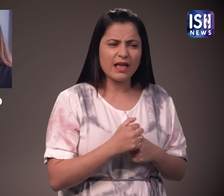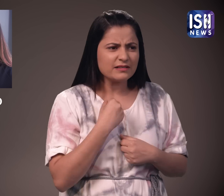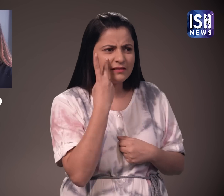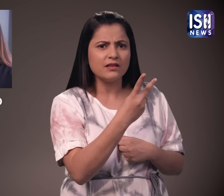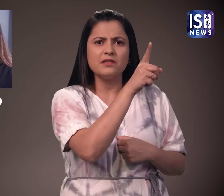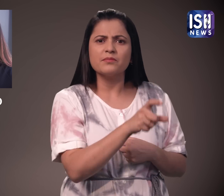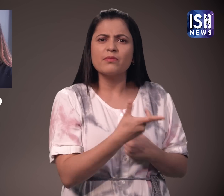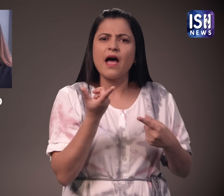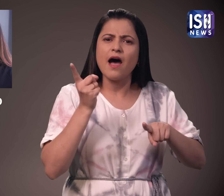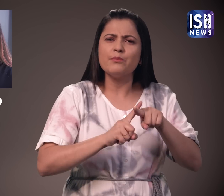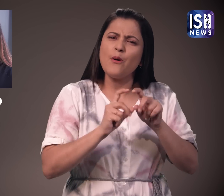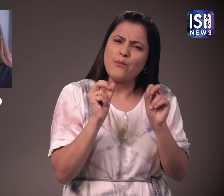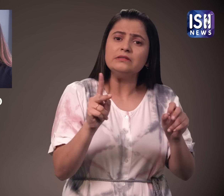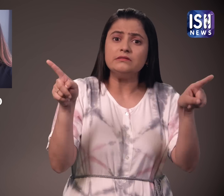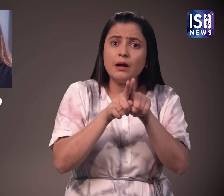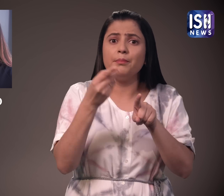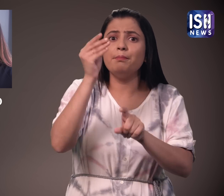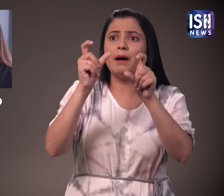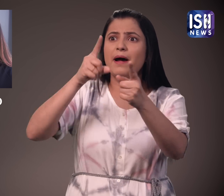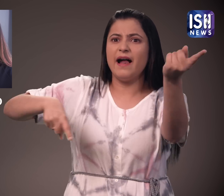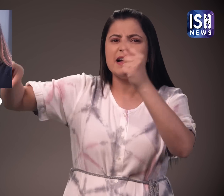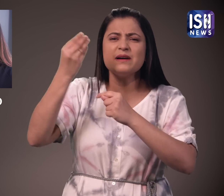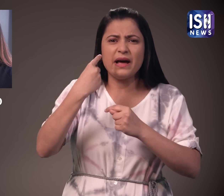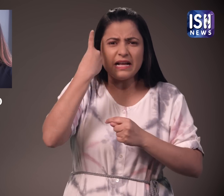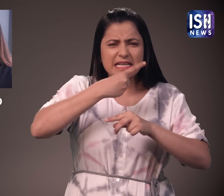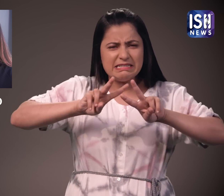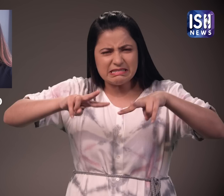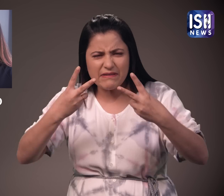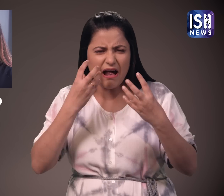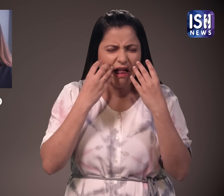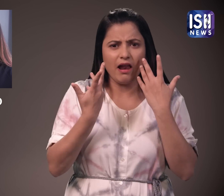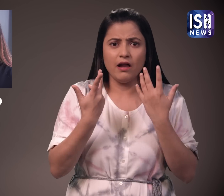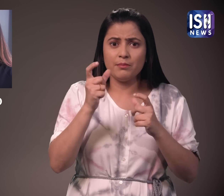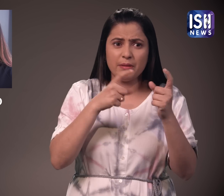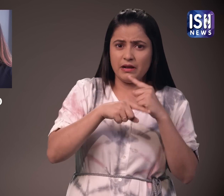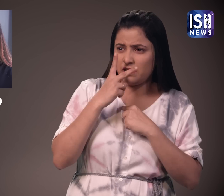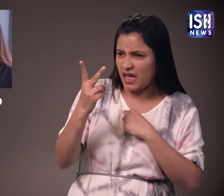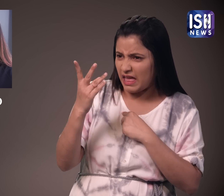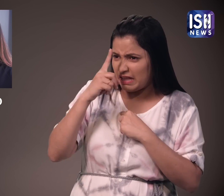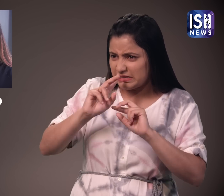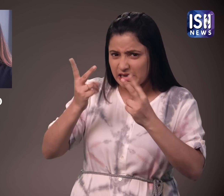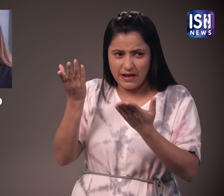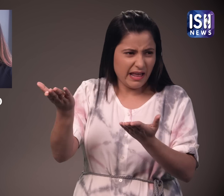जो आपके साथ हुआ है उसे स्वीकार करे किसी को सिर्फ इसलिए बदसुरत ना कहे क्योंकि वह अलग दिखता है